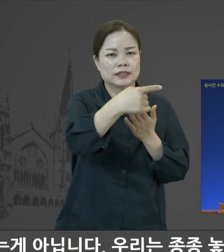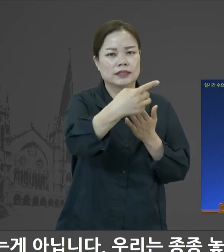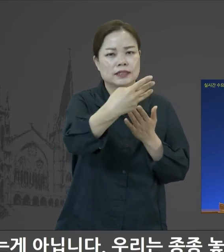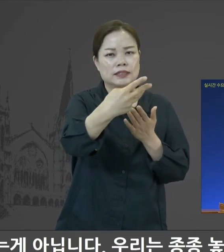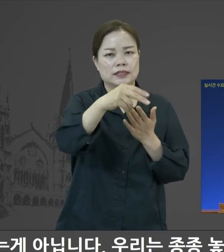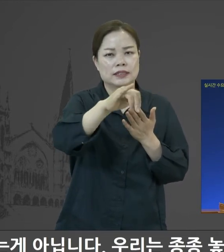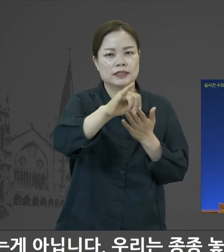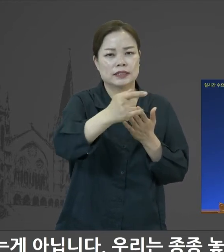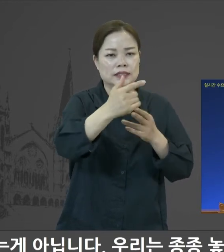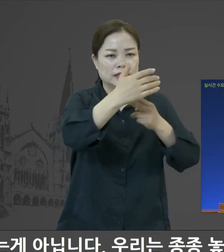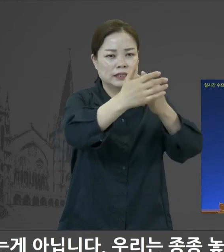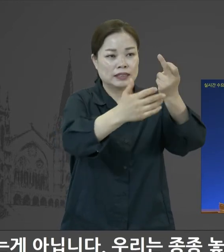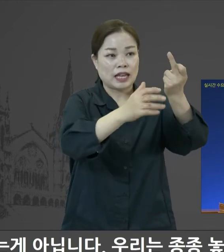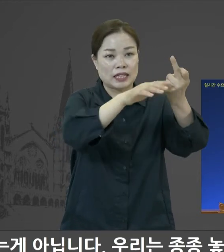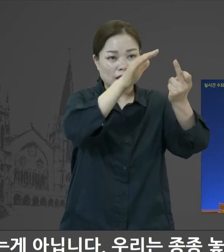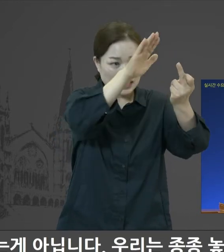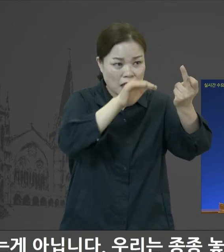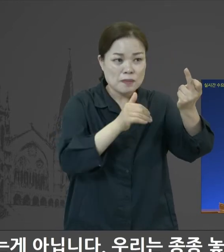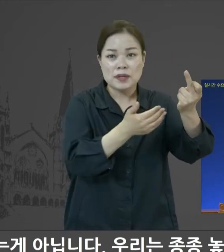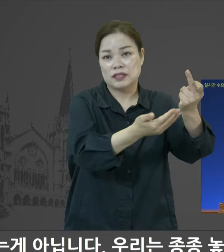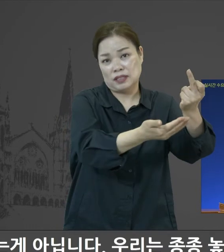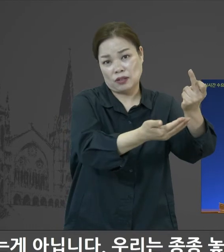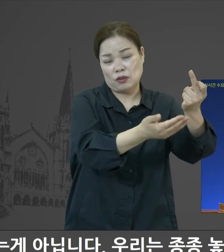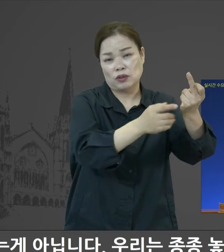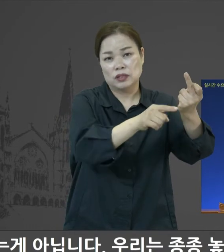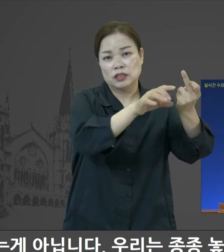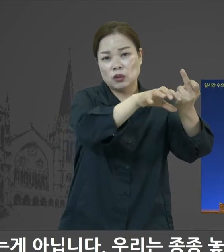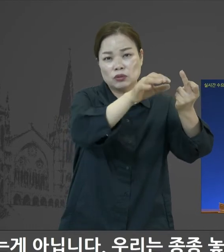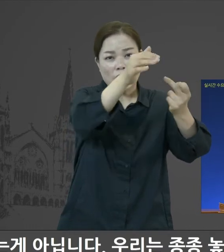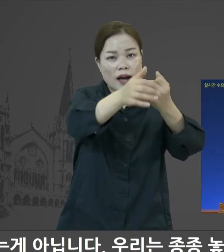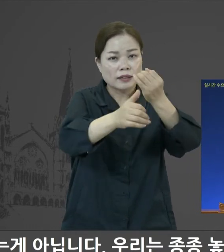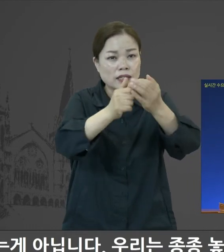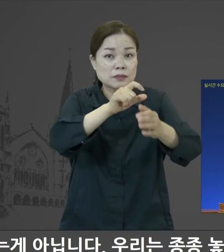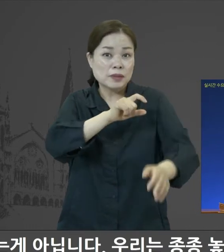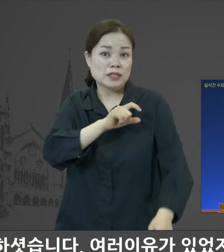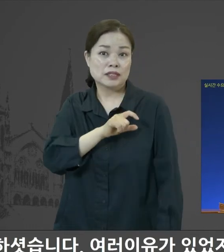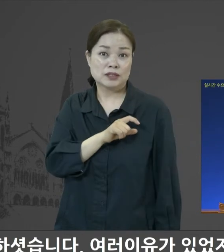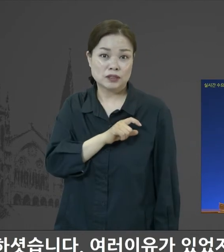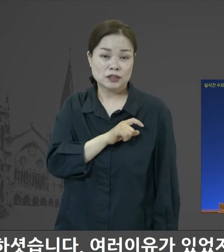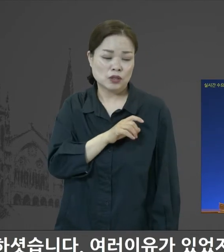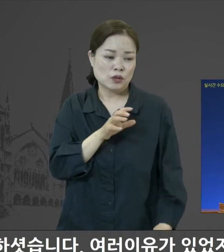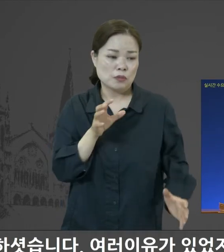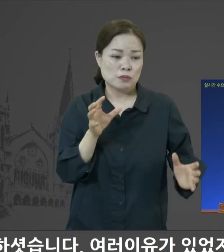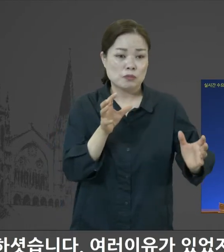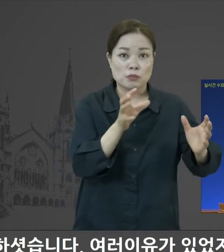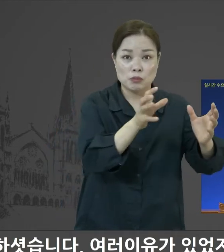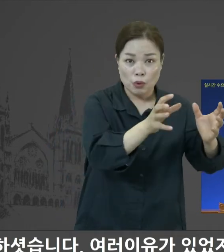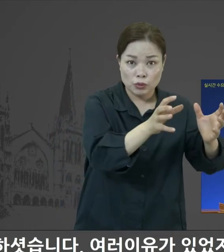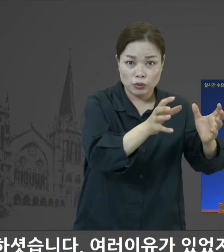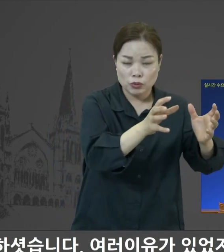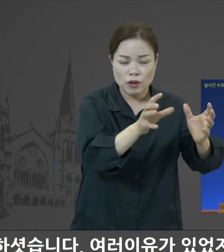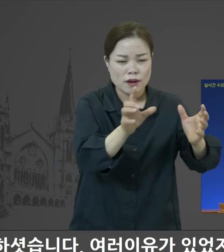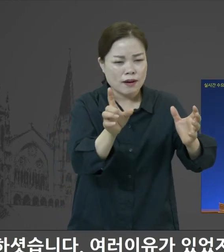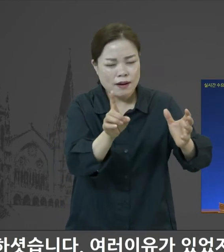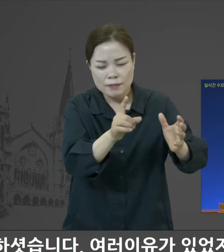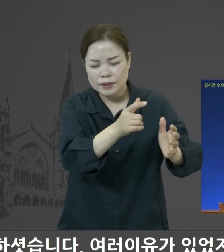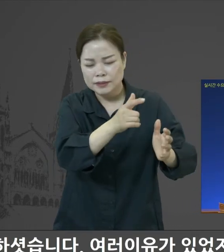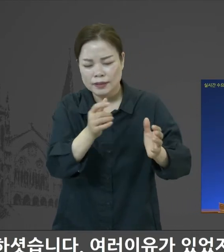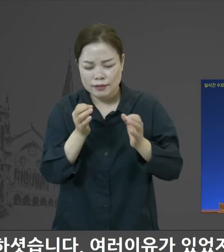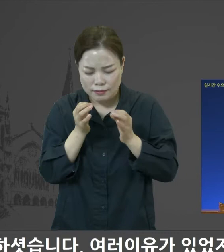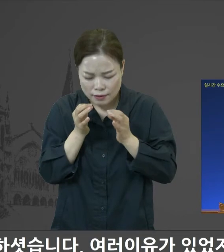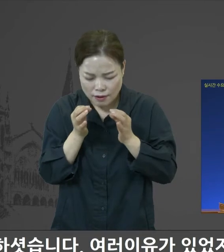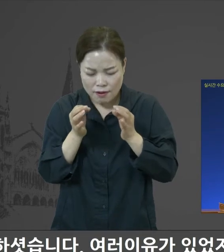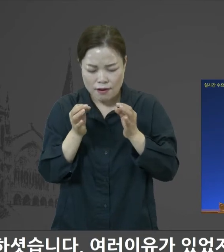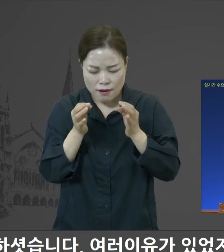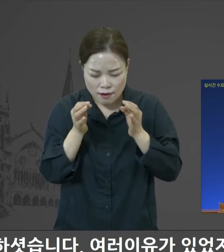드렸습니다. 그러나 그들이 그곳에서 하나님의 이름으로 모이고 아무리 지극정성을